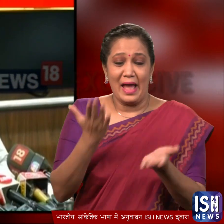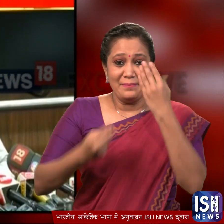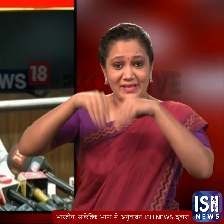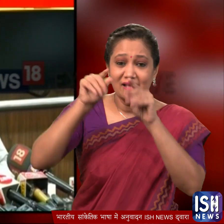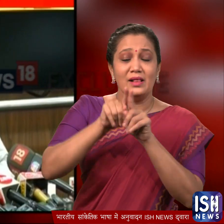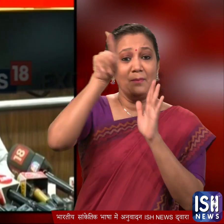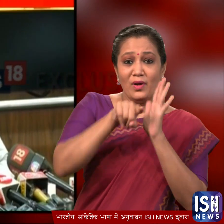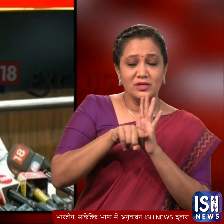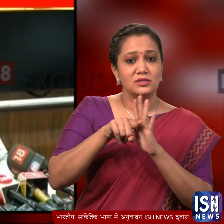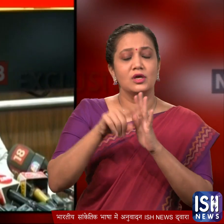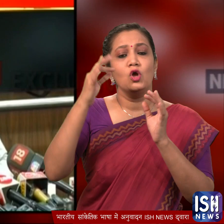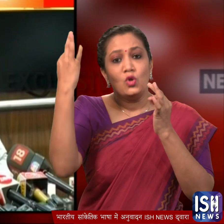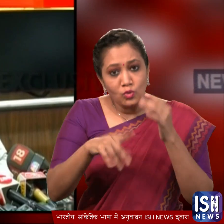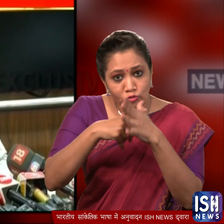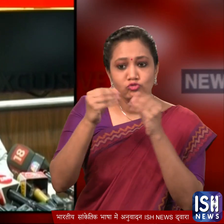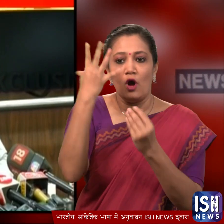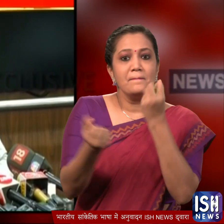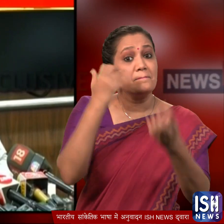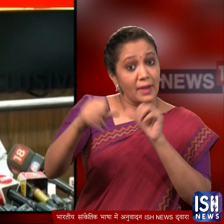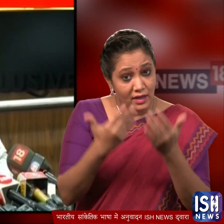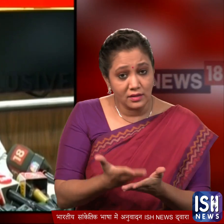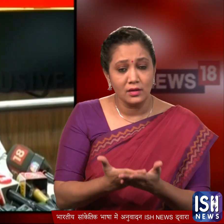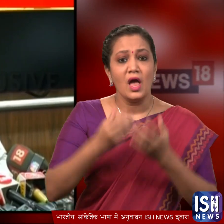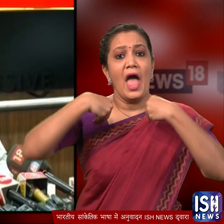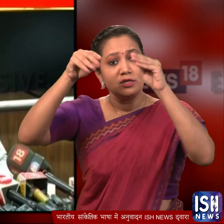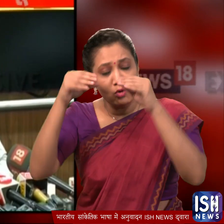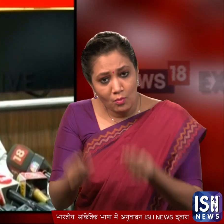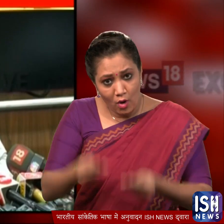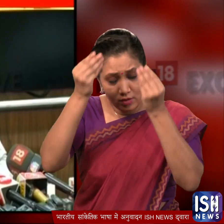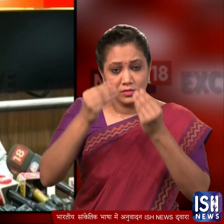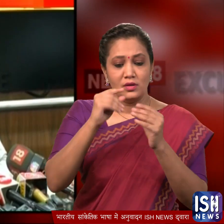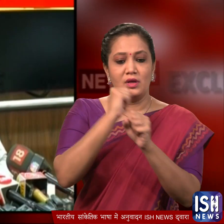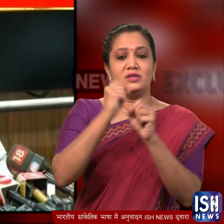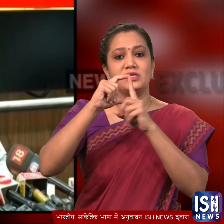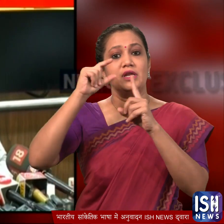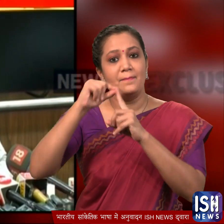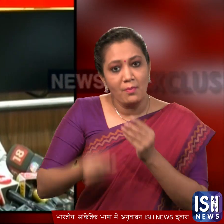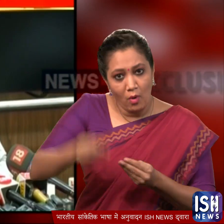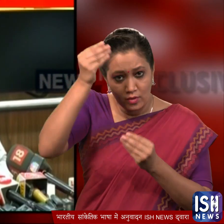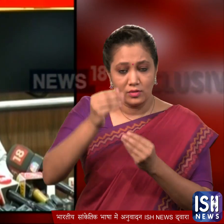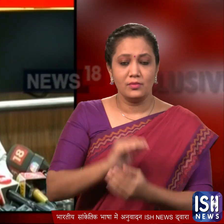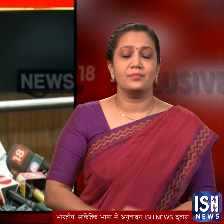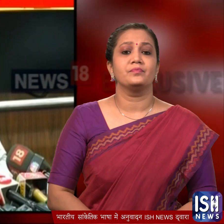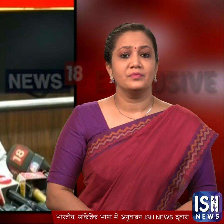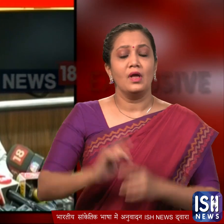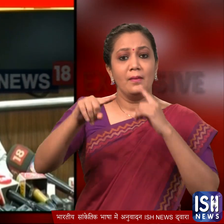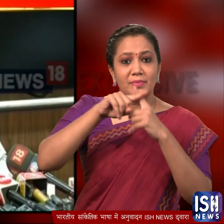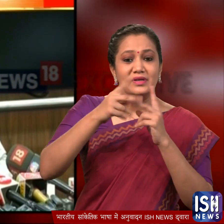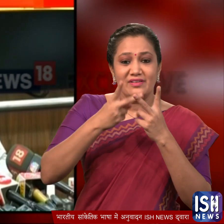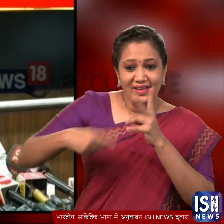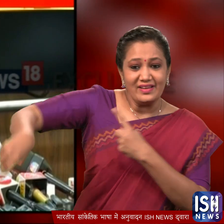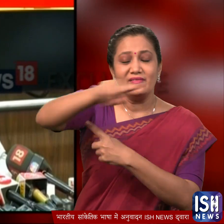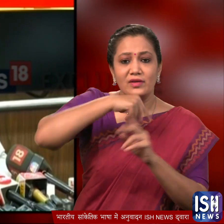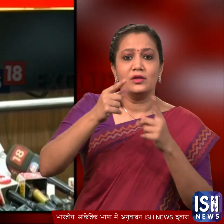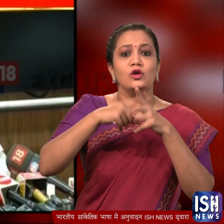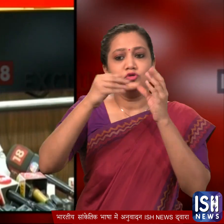होने पर निश्चित रूप से नया एम्प्लॉयमेंट का खड़ा होगा, एक्सपोर्ट बढ़ेगा, जीडीपी ग्रोथ रेट बढ़ेगी, पर कैपिटा इनकम बढ़ेगा और इसके